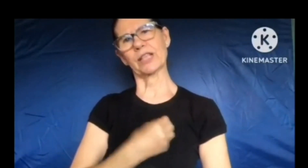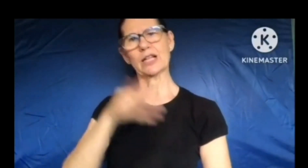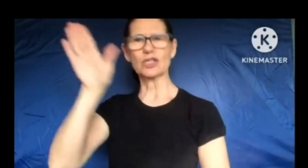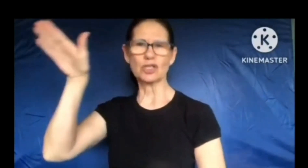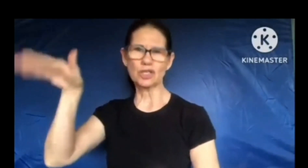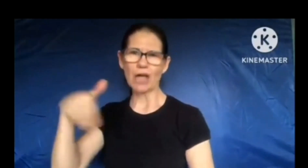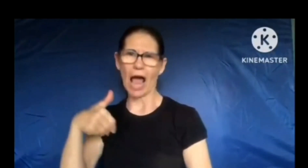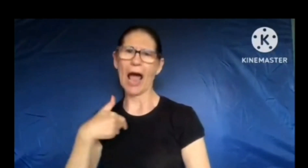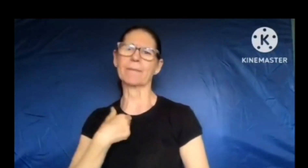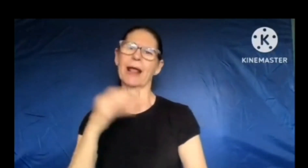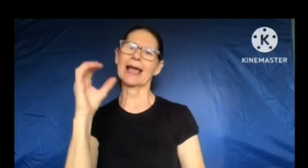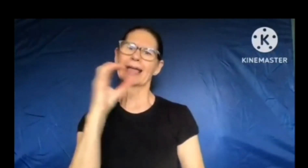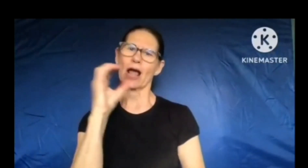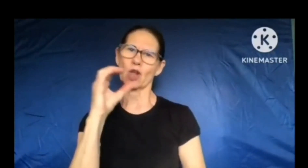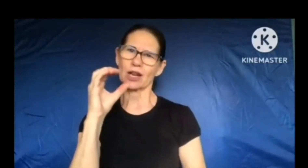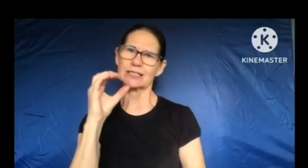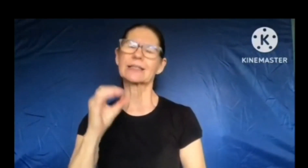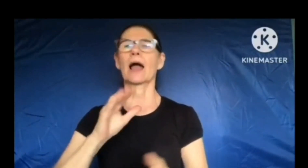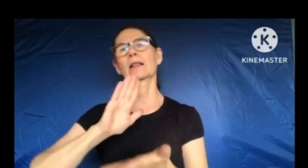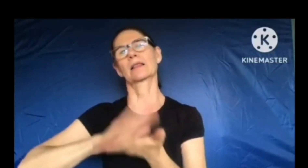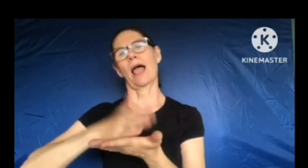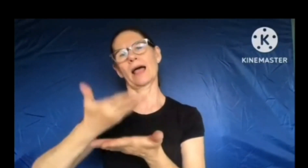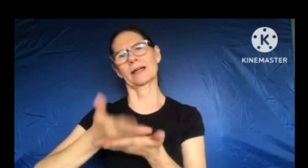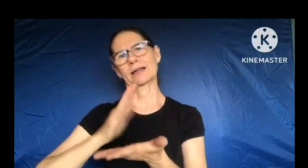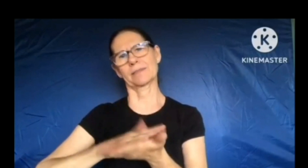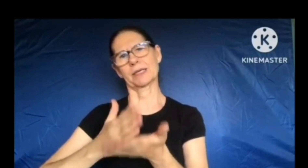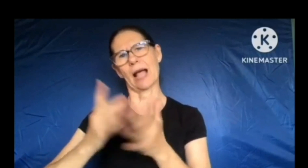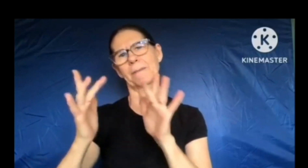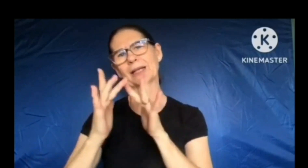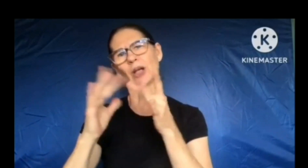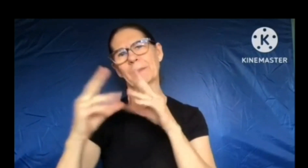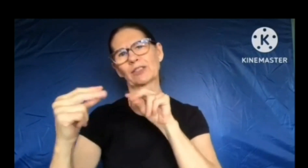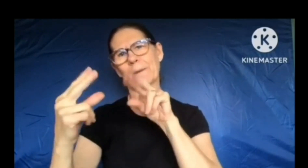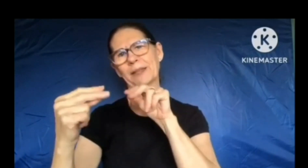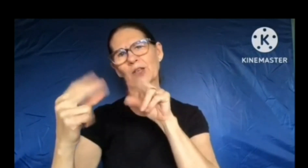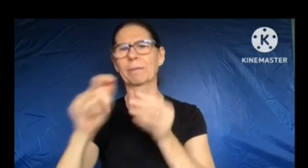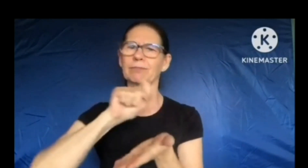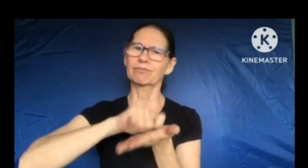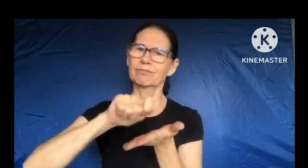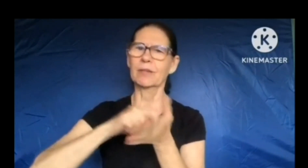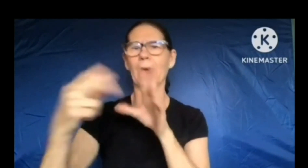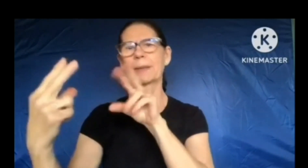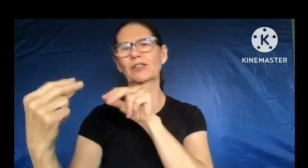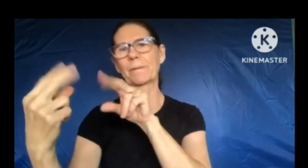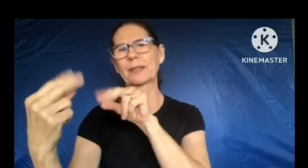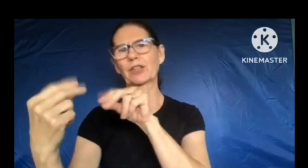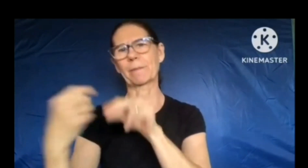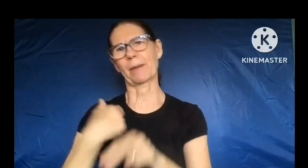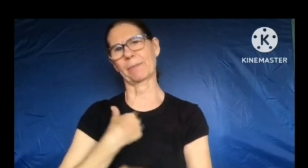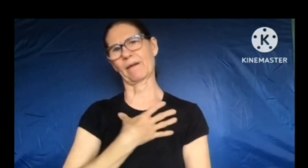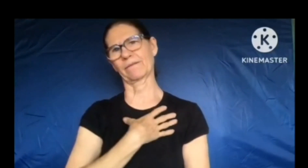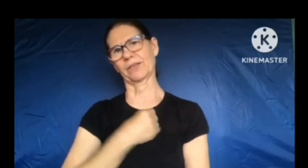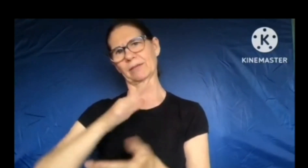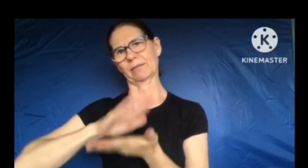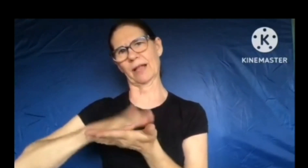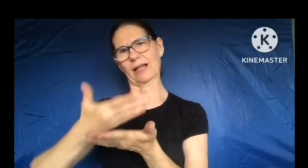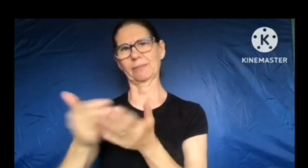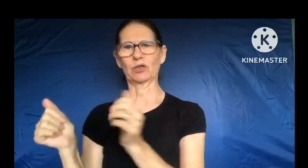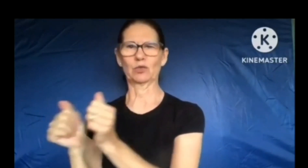muito difícil. Então eu chamo a minha filha, que é ouvinte, e ela interpreta e ela consegue falar, não precisa escrever muito.